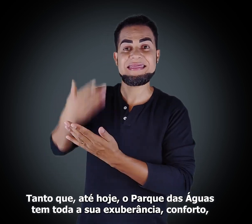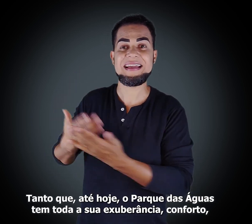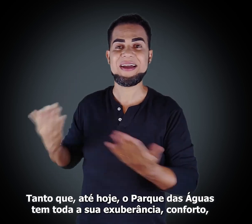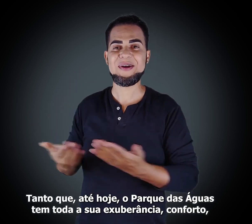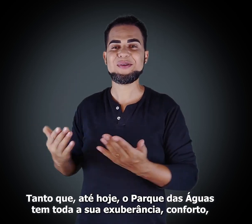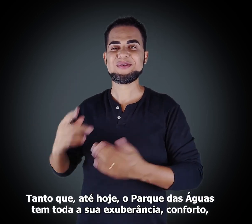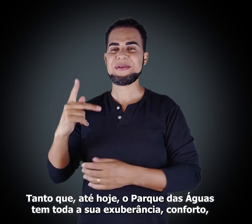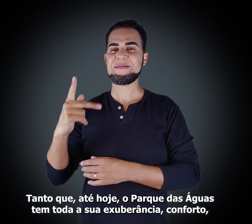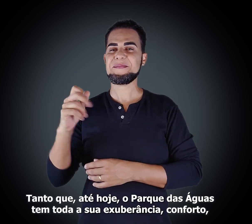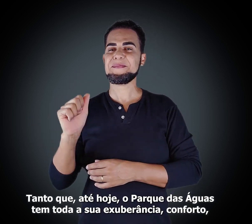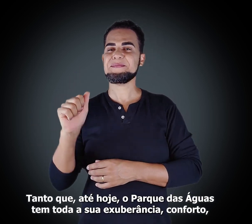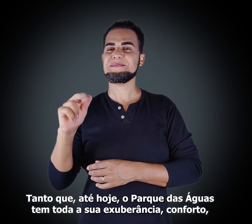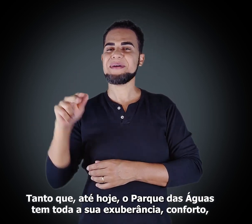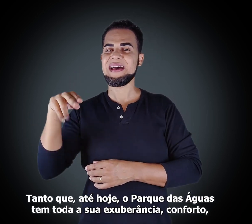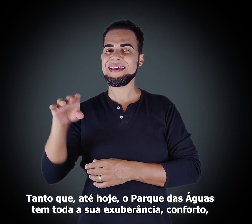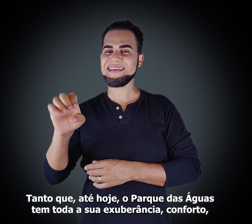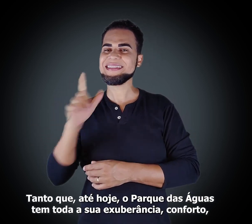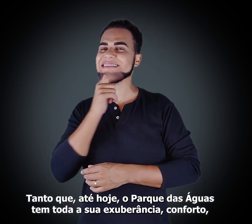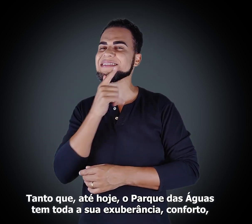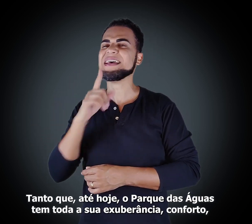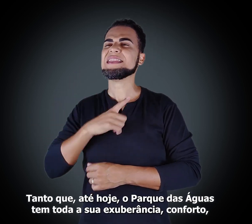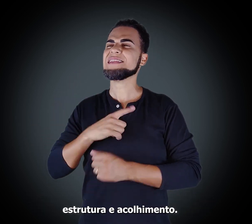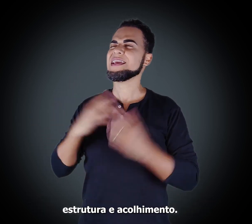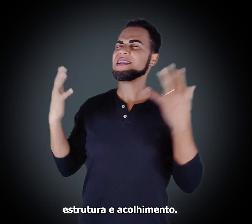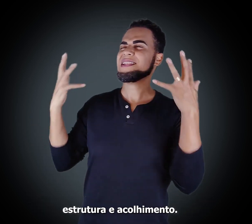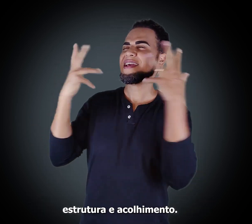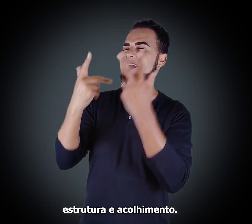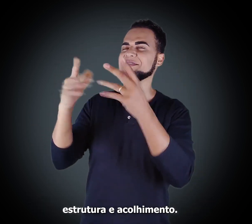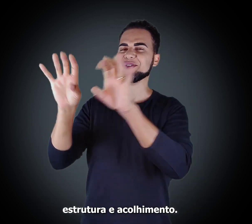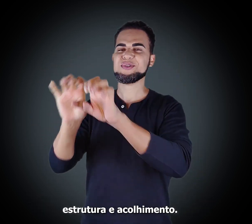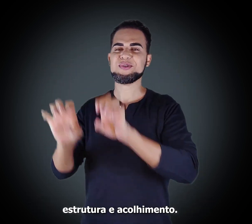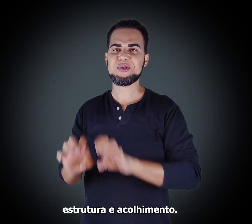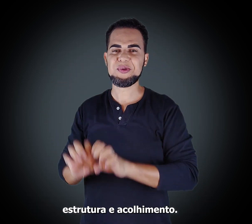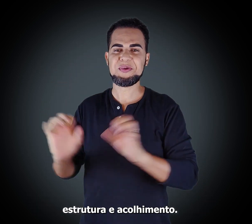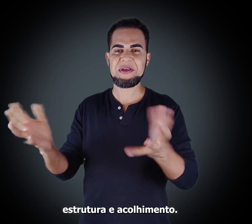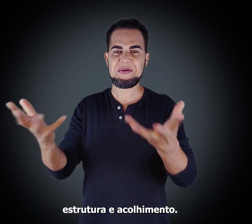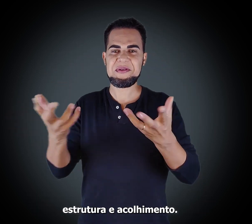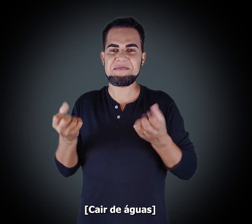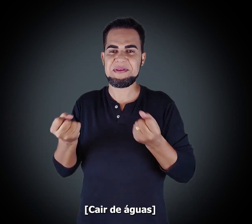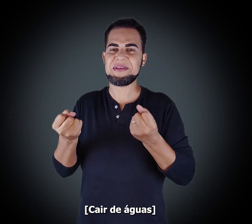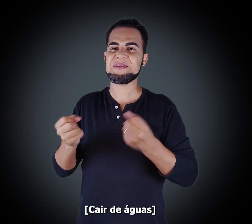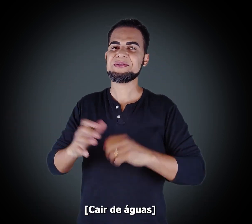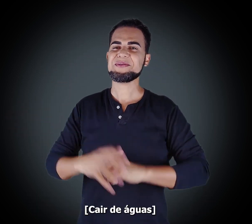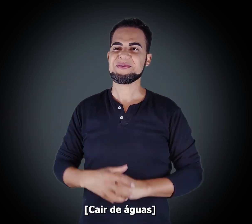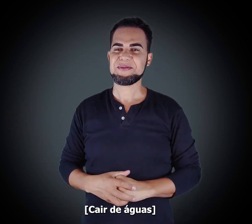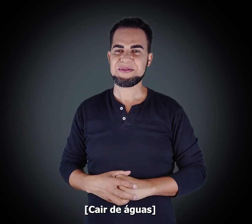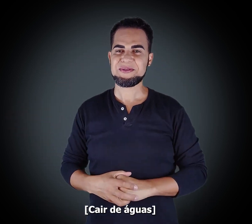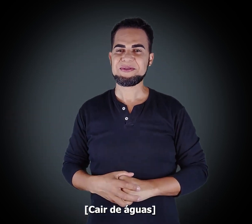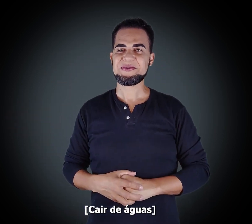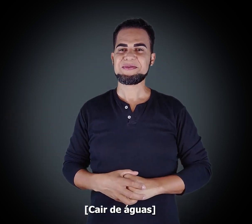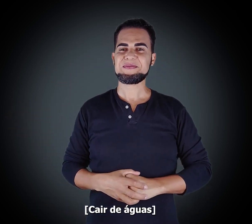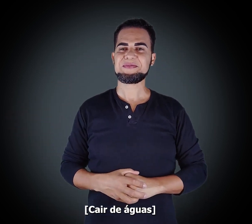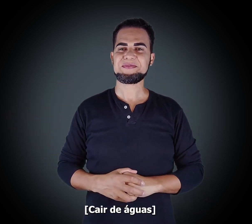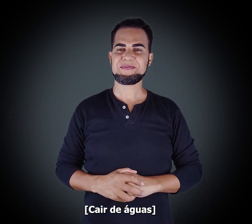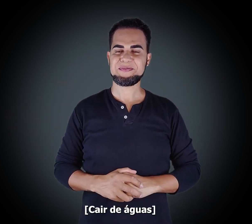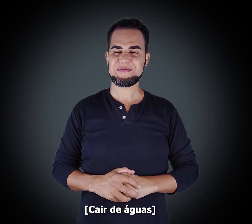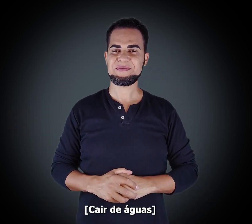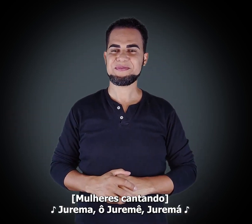das Águas tem toda a sua exuberância, conforto, estrutura e acolhimento.